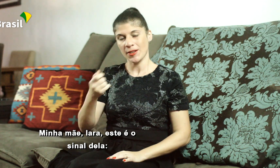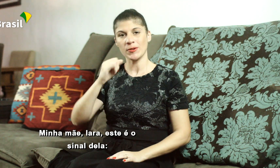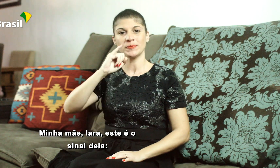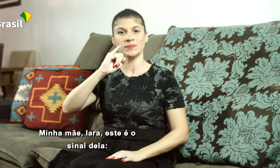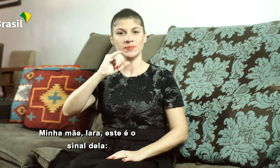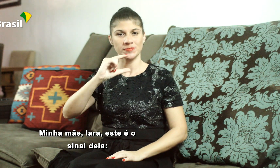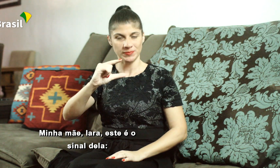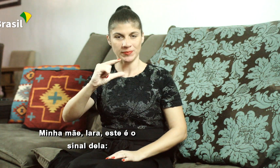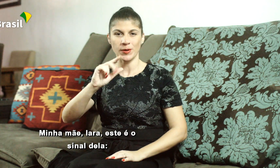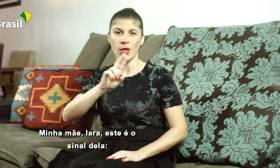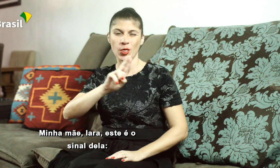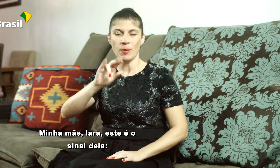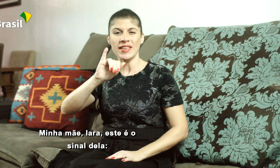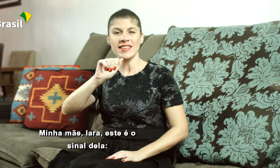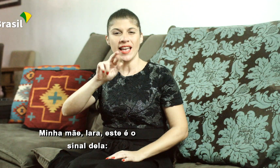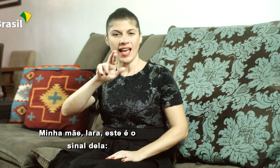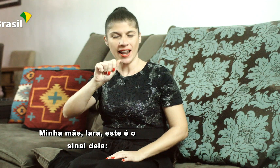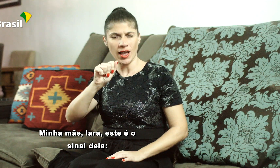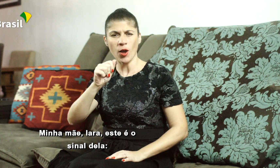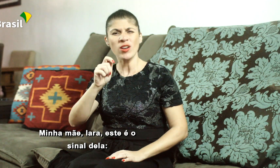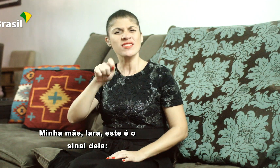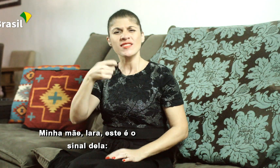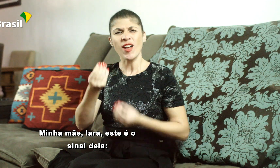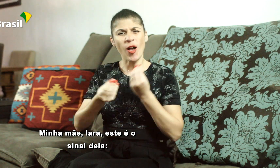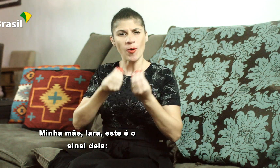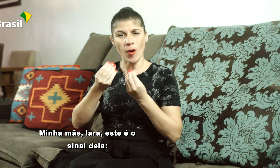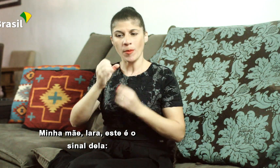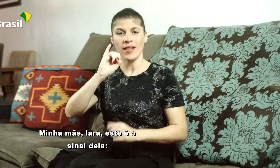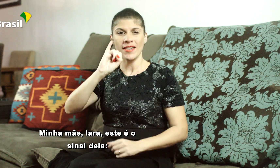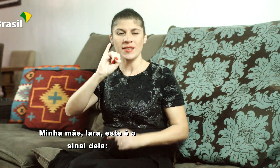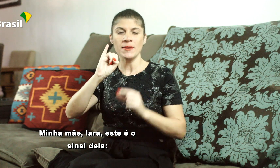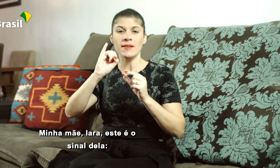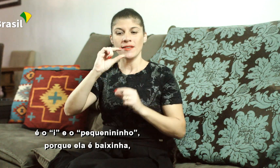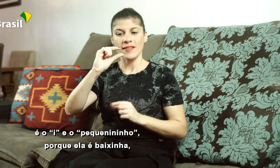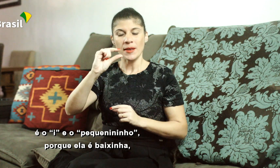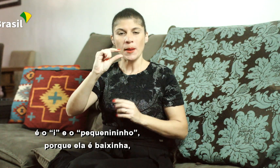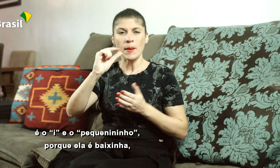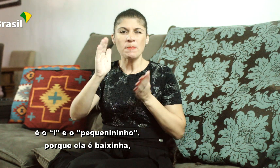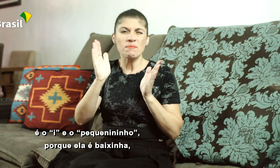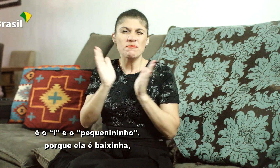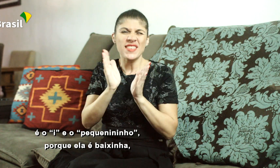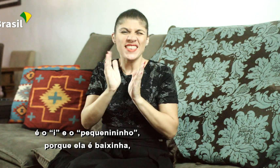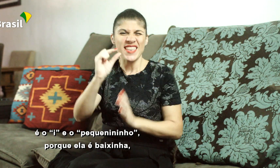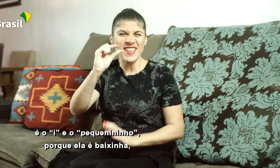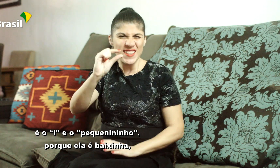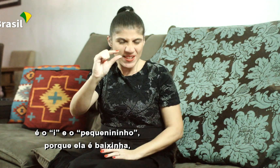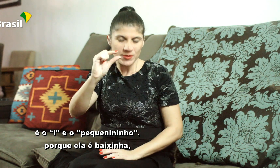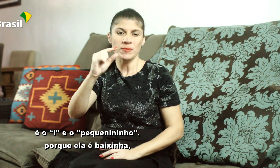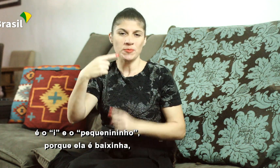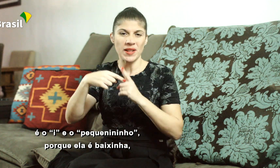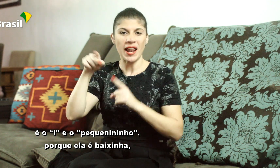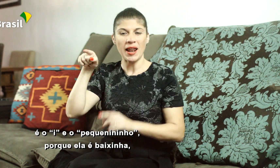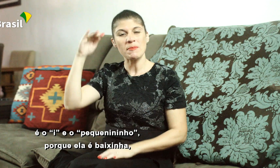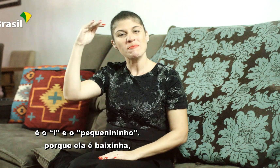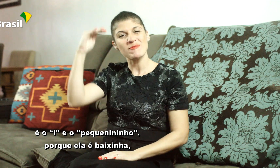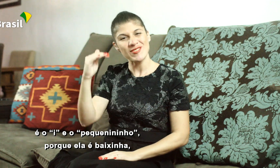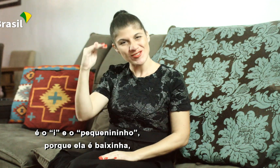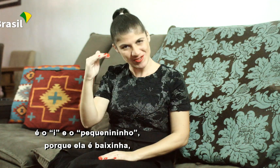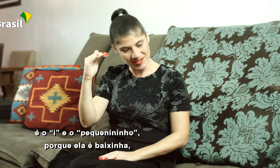Minha mãe, Yara, este é o sinal dela, é o I e o pequenininho, porque ela é